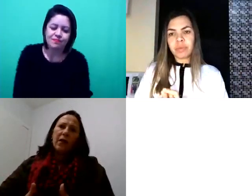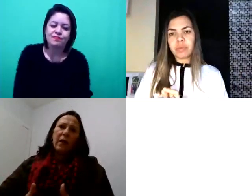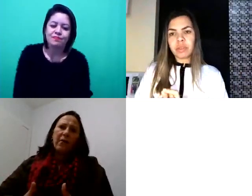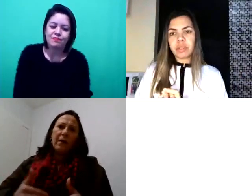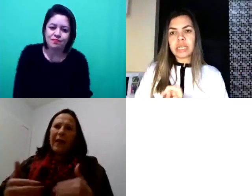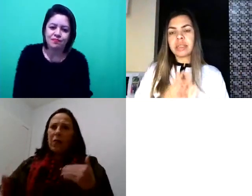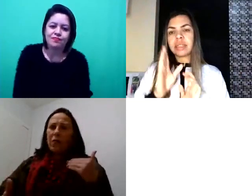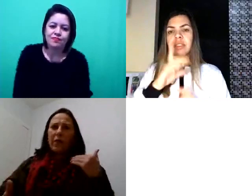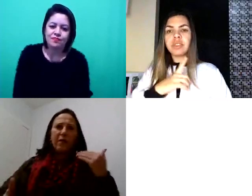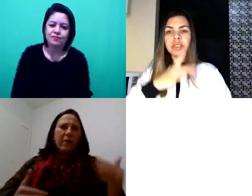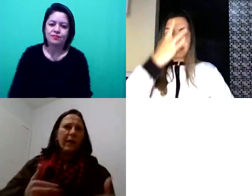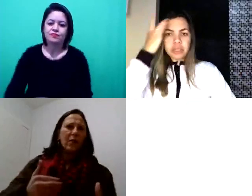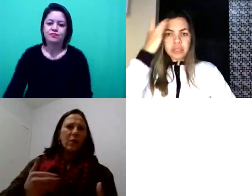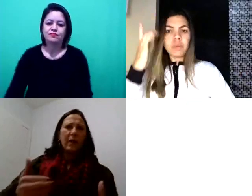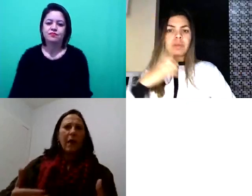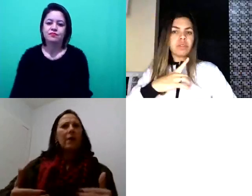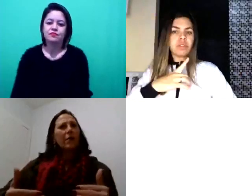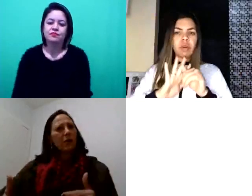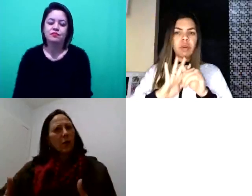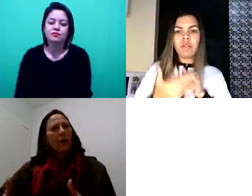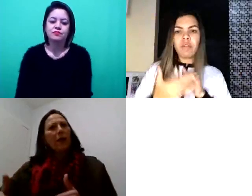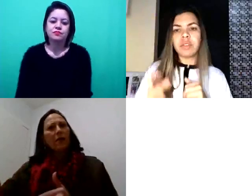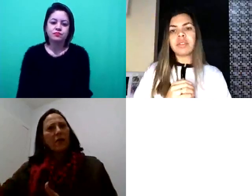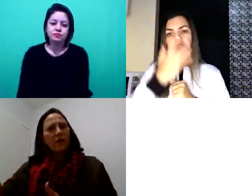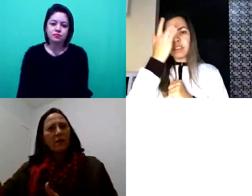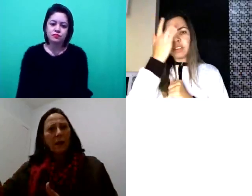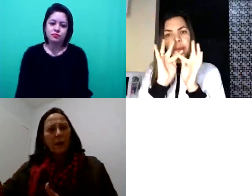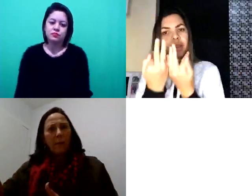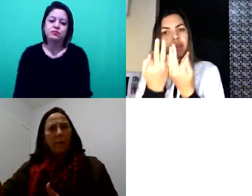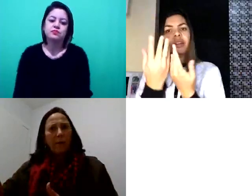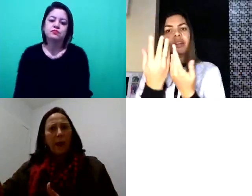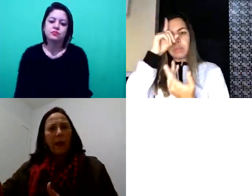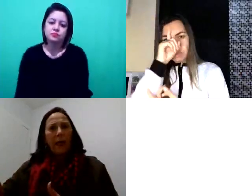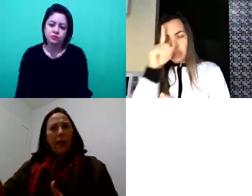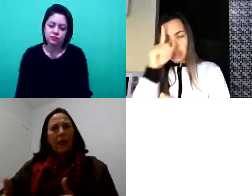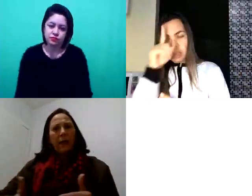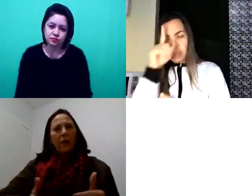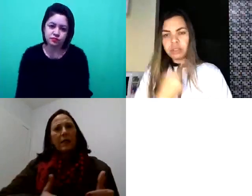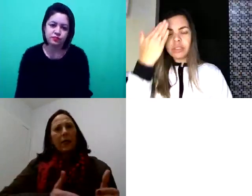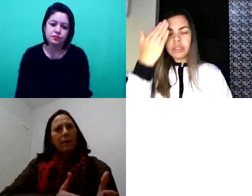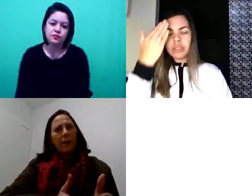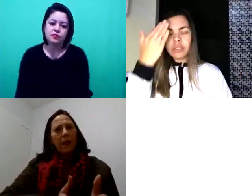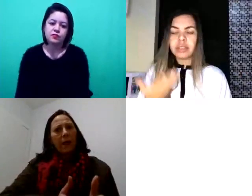Covid, familiar com Covid, familiar no hospital, e a gente compreende, a gente entende, tá? Então, assim,